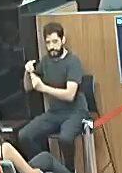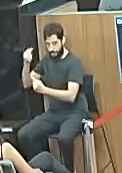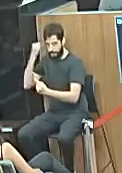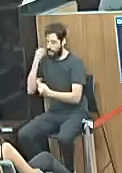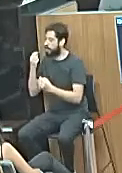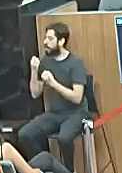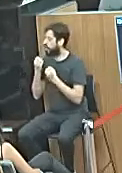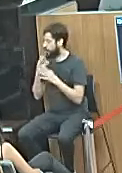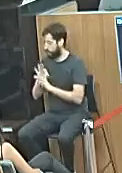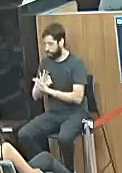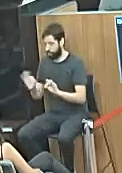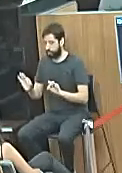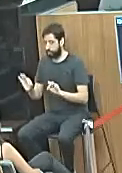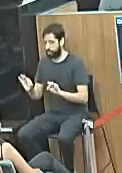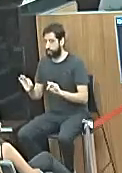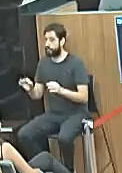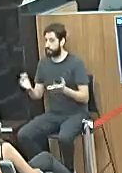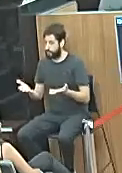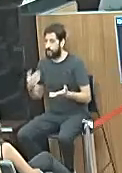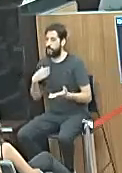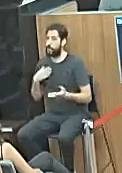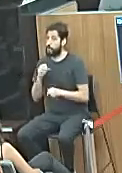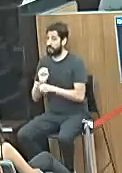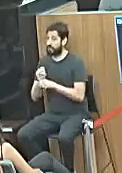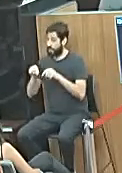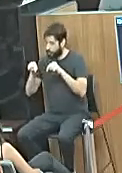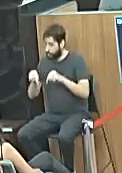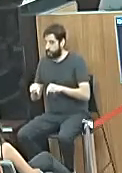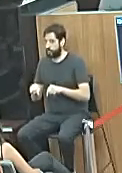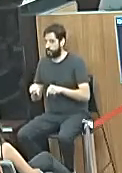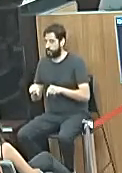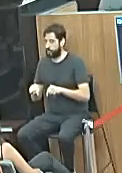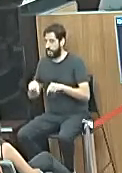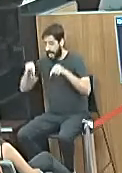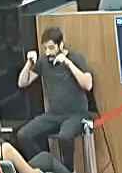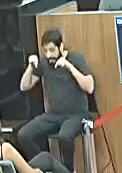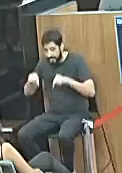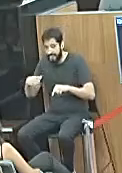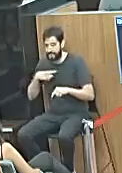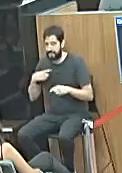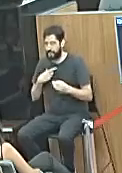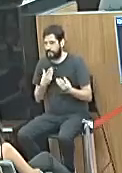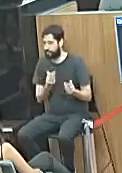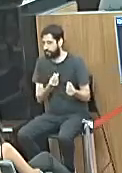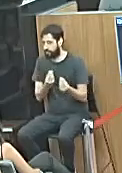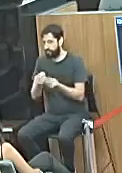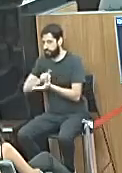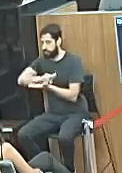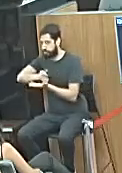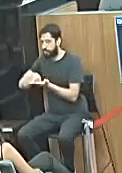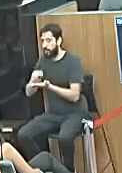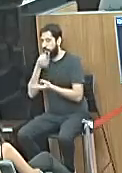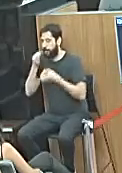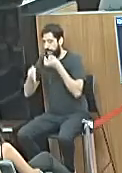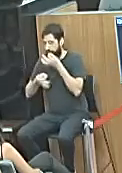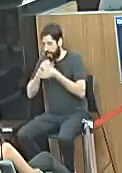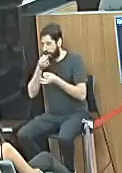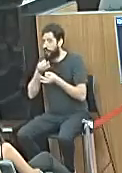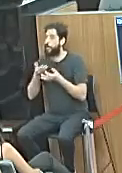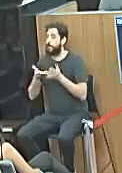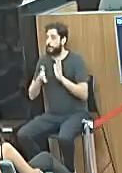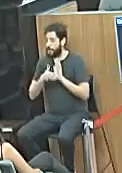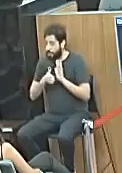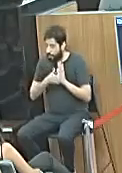e é isso felipe que a gente espera daqui sai muitas opiniões importantes daqui sai muitas propostas